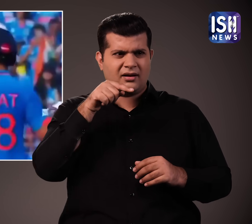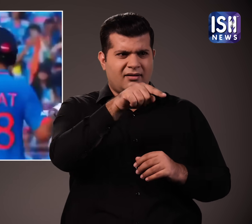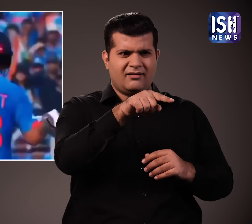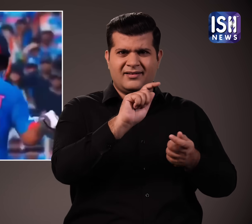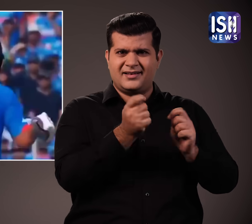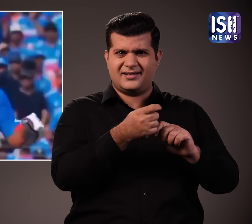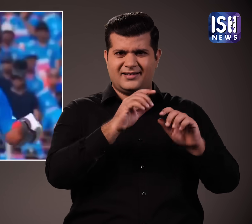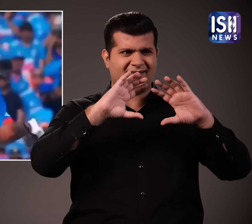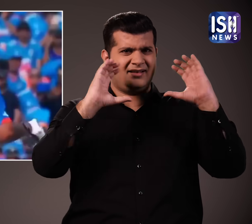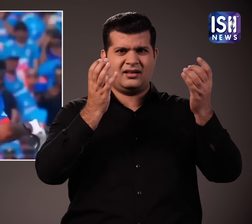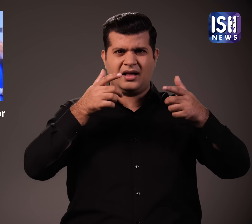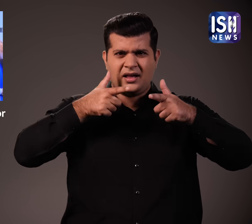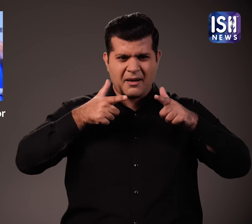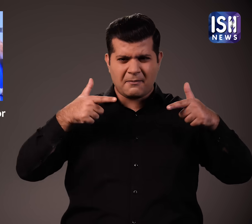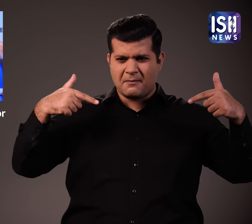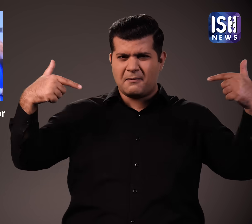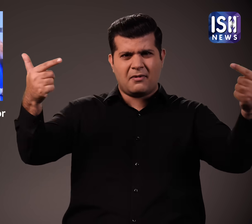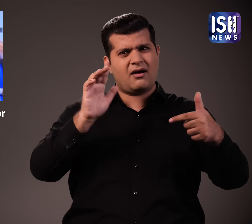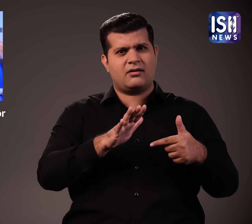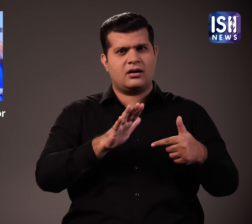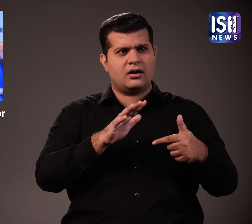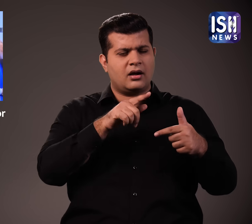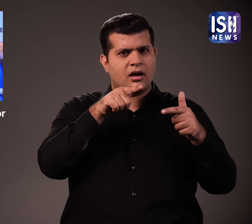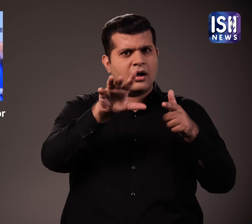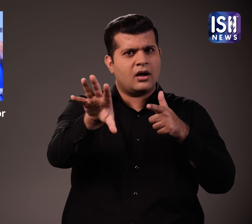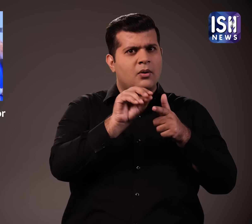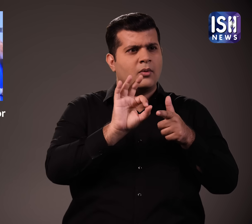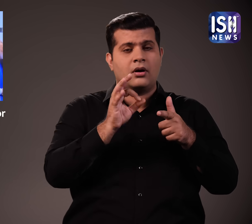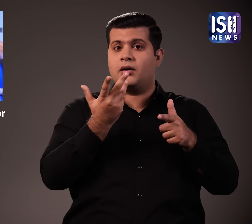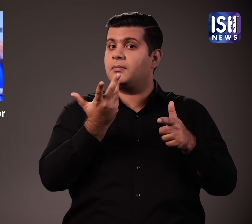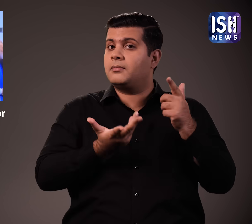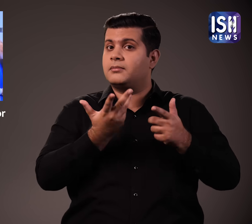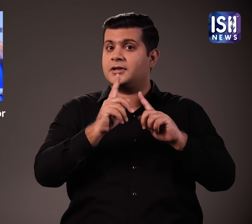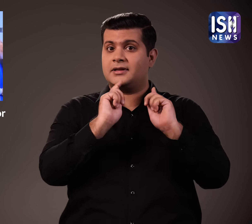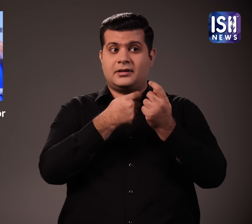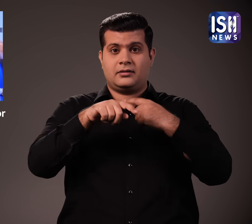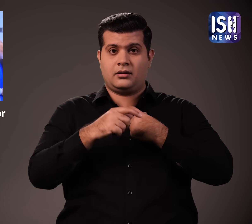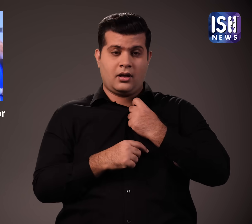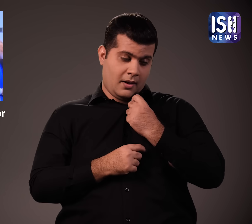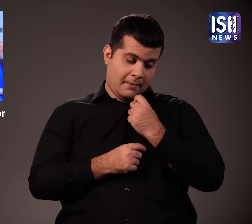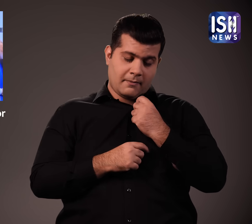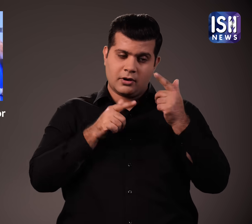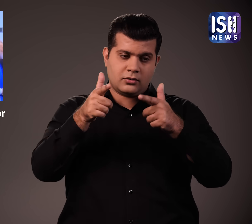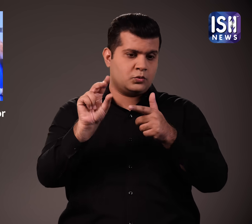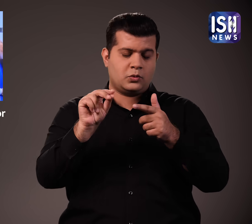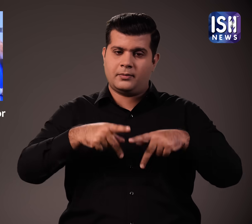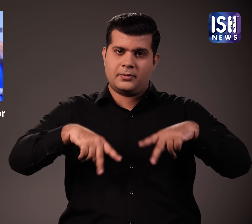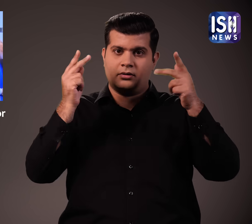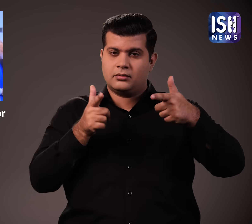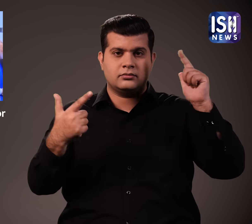स्टेडियम में लगे क्यामेरे इसे कैसे नहीं कहत कर पाए हो सकता है कि मीडिया टीम सतर्ग हो गई हो और